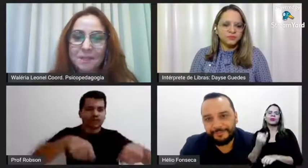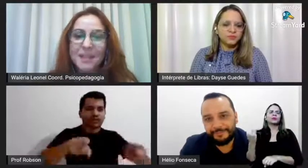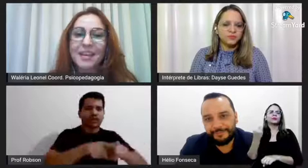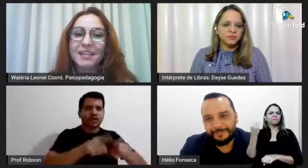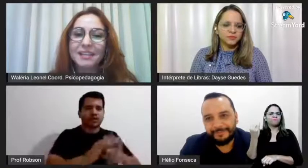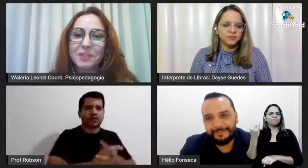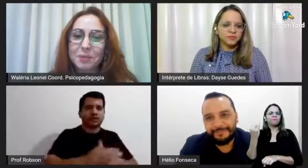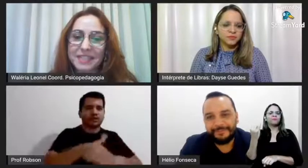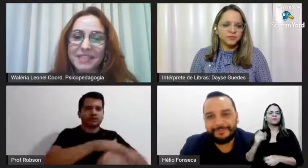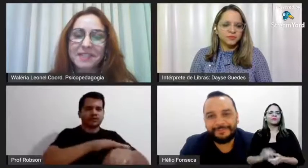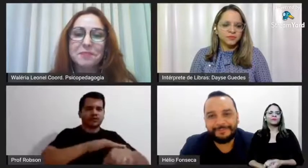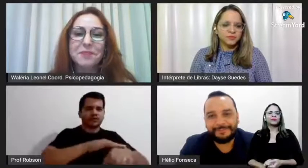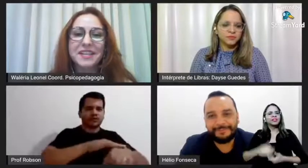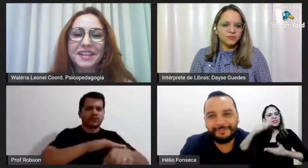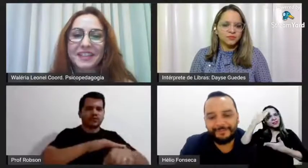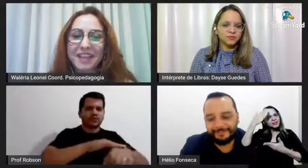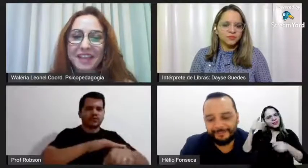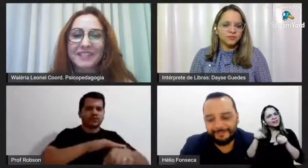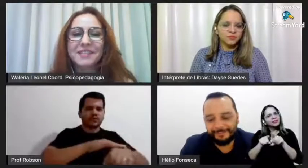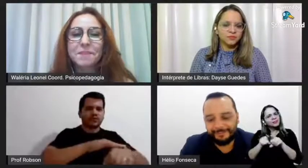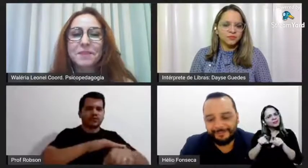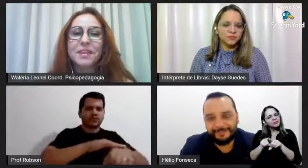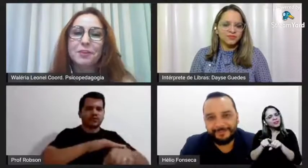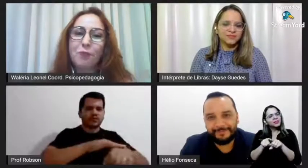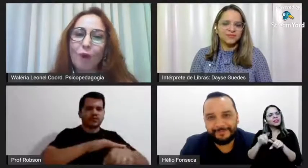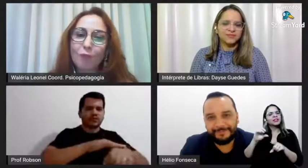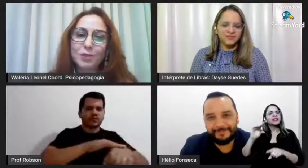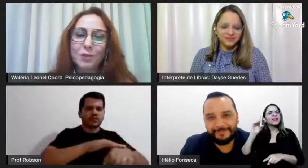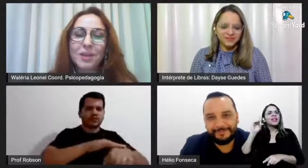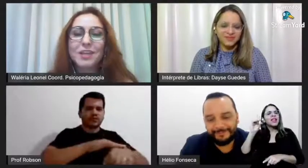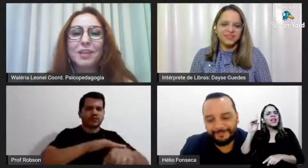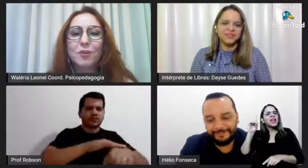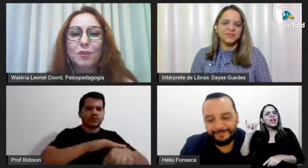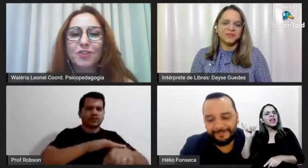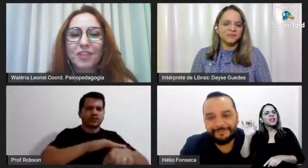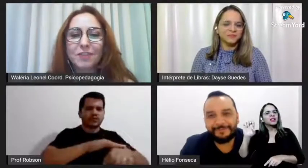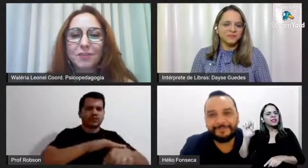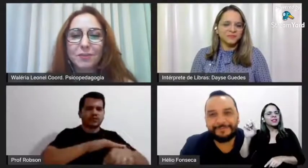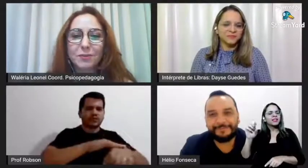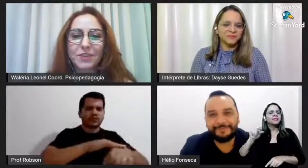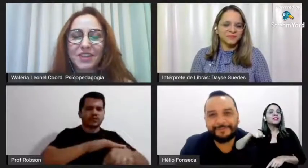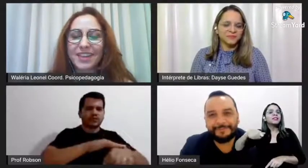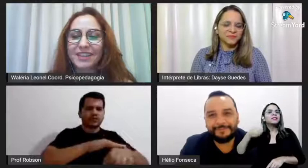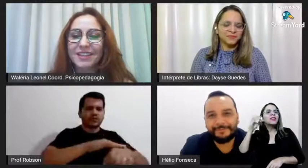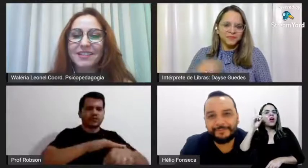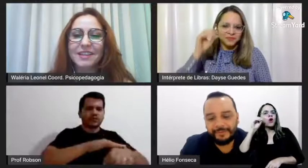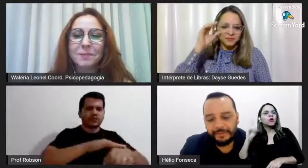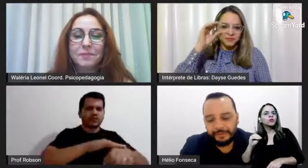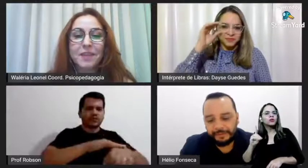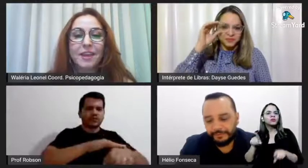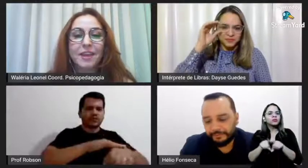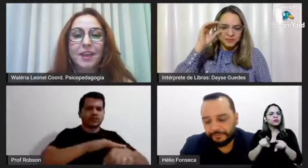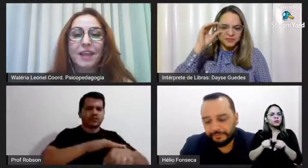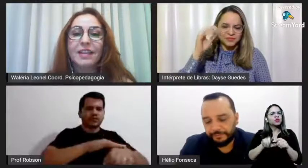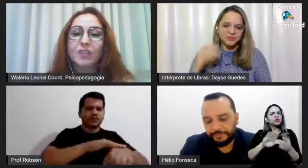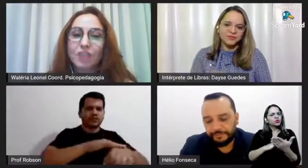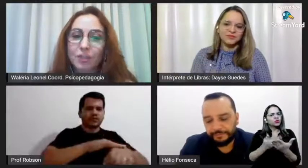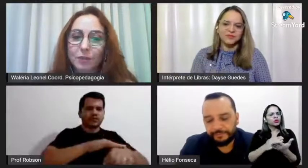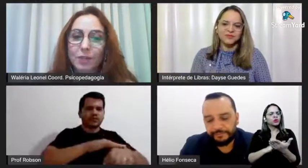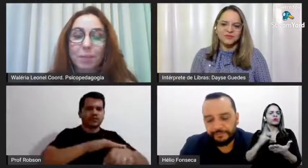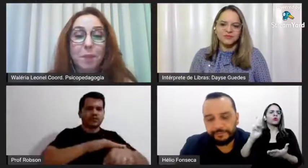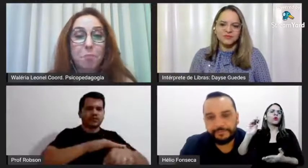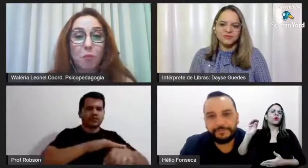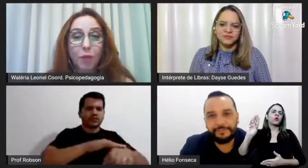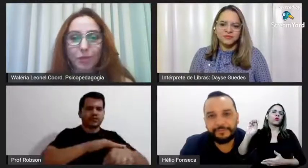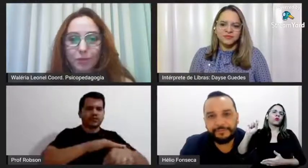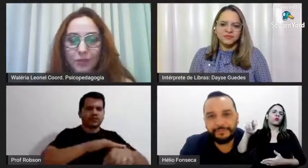relevância, e agradeço a presença também da Daisy e do Robson, que hoje aqui vamos, né, trazer... acredito